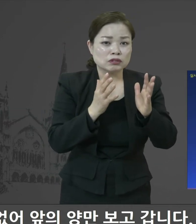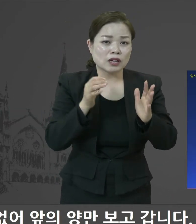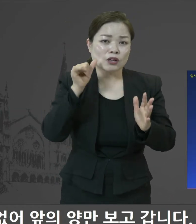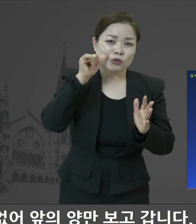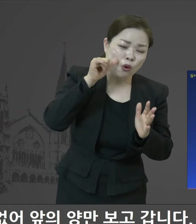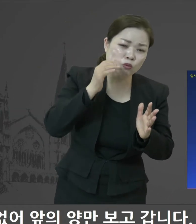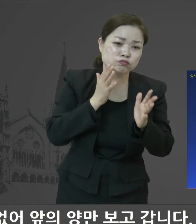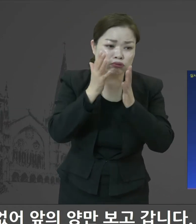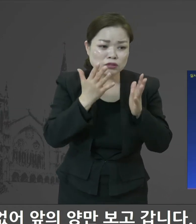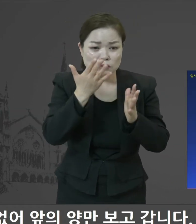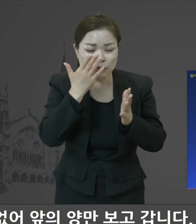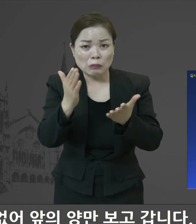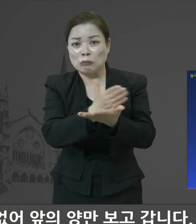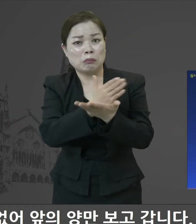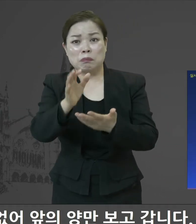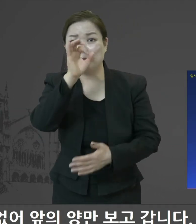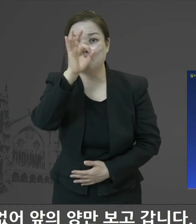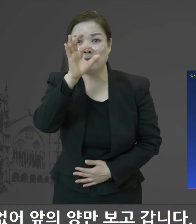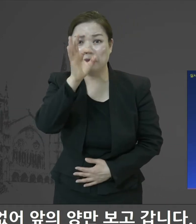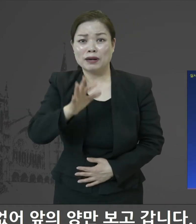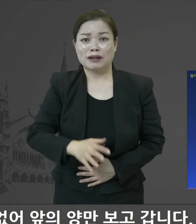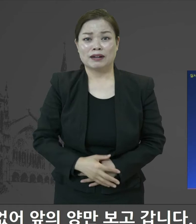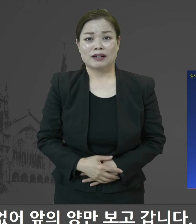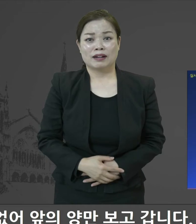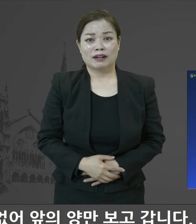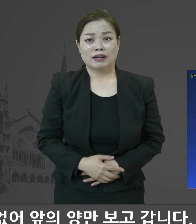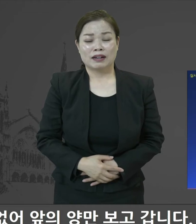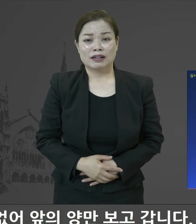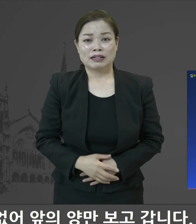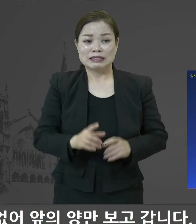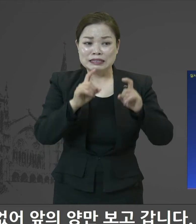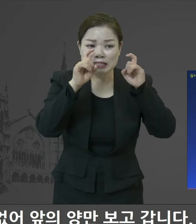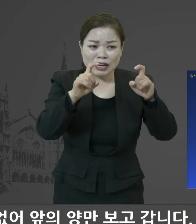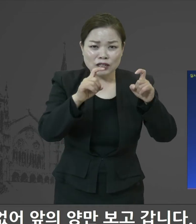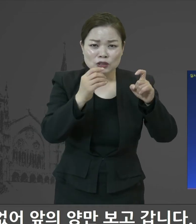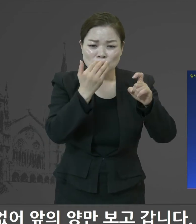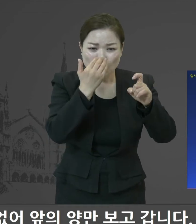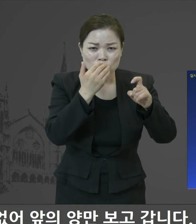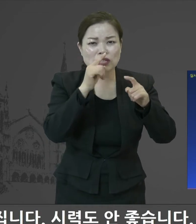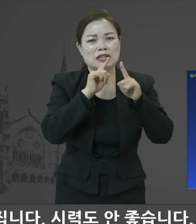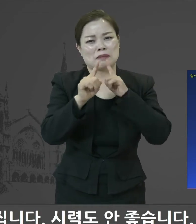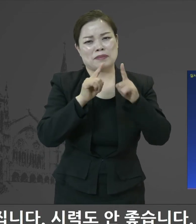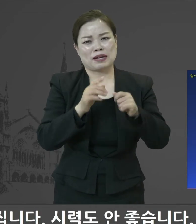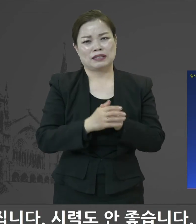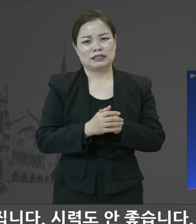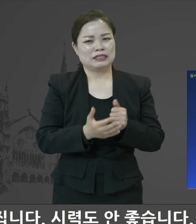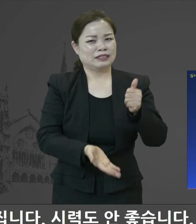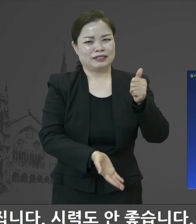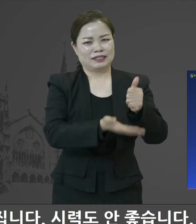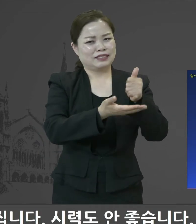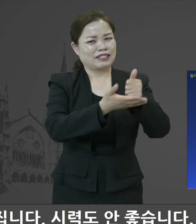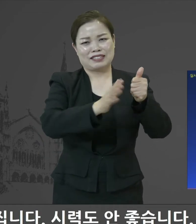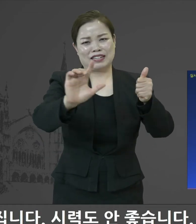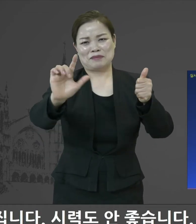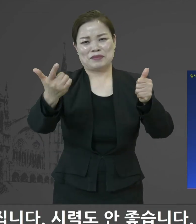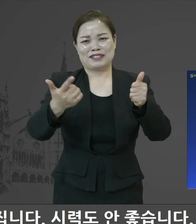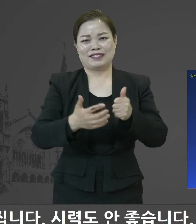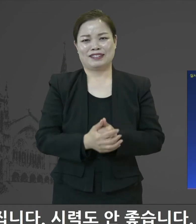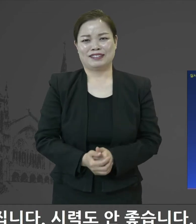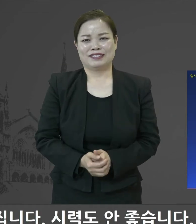먹을 수 있는 풀인지 분간을 전혀 하지 못합니다. 그래서 양처럼 온순하다는 말은 칭찬이 아닐 거예요.